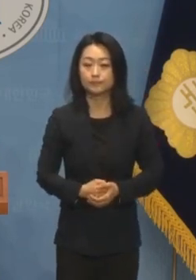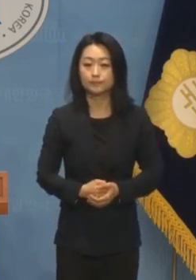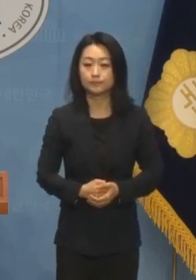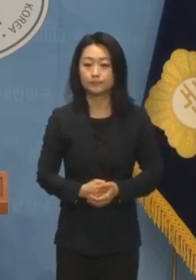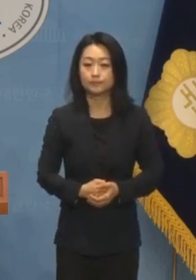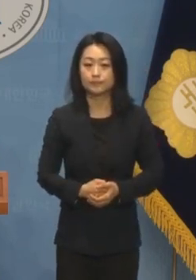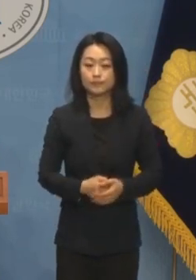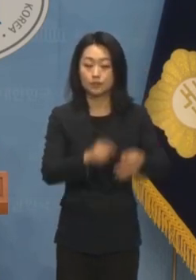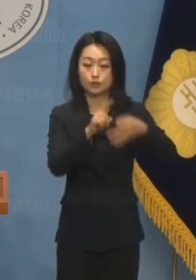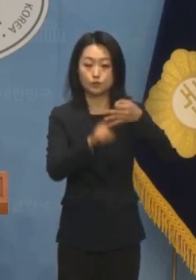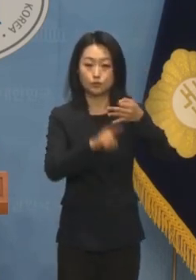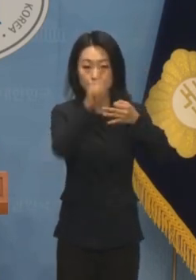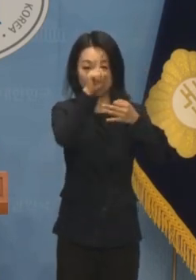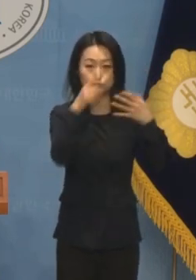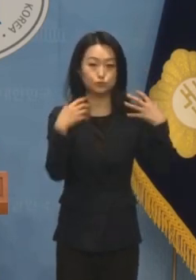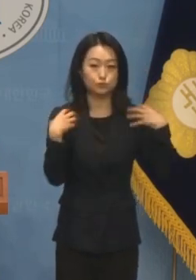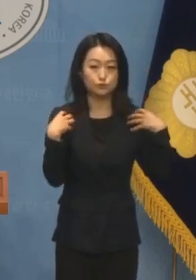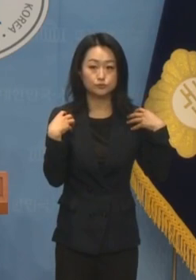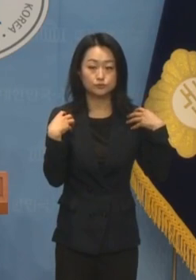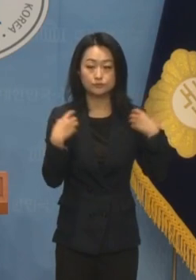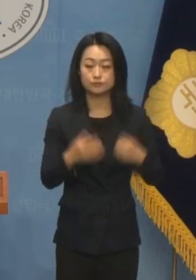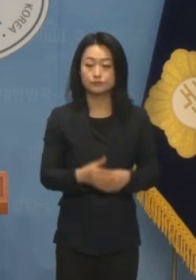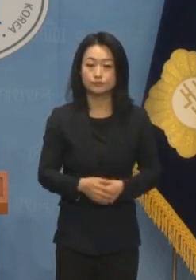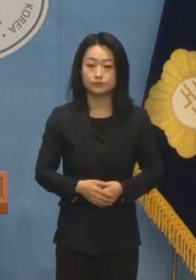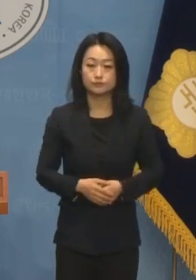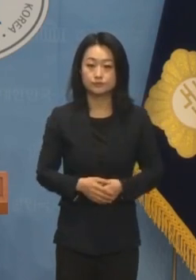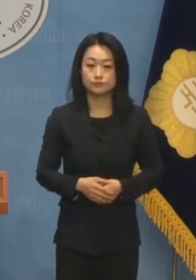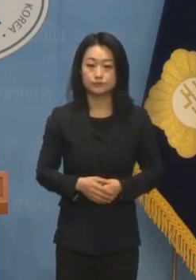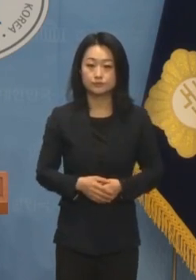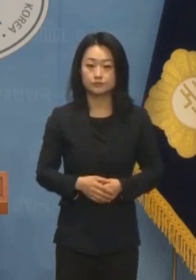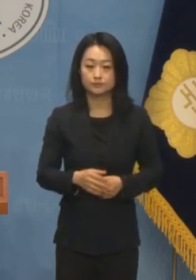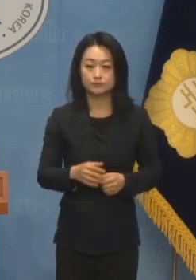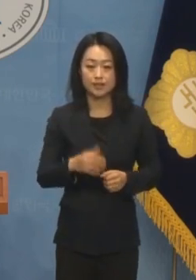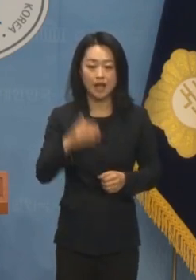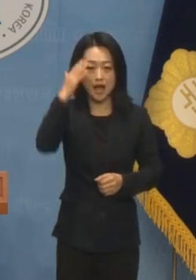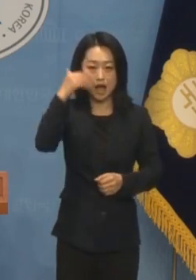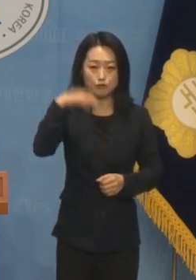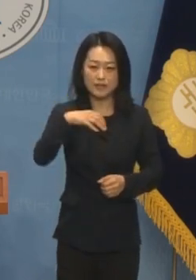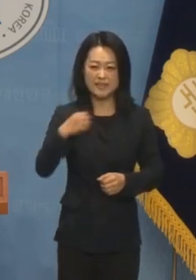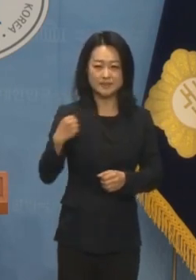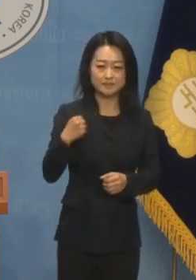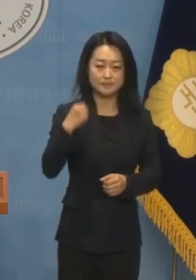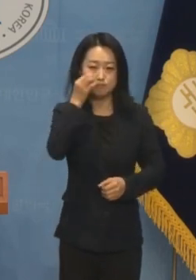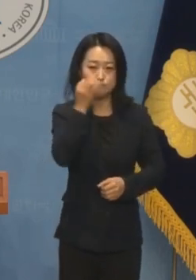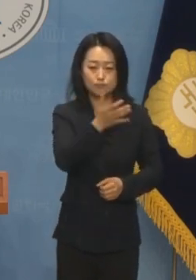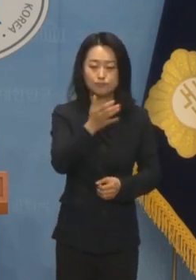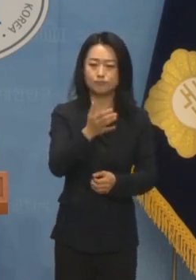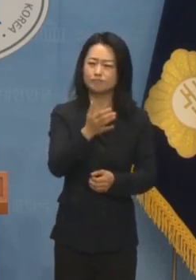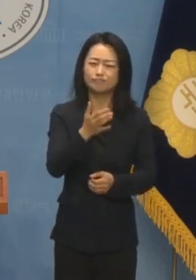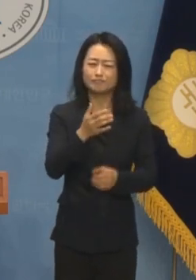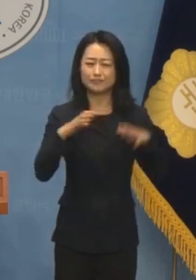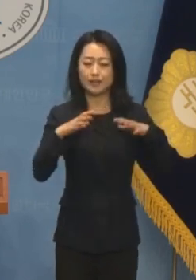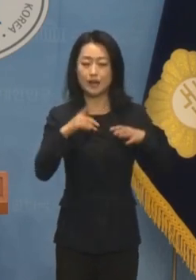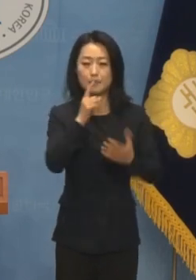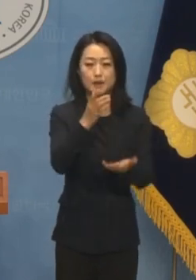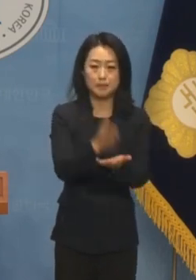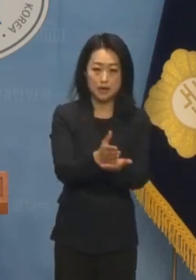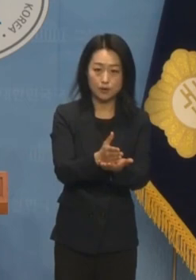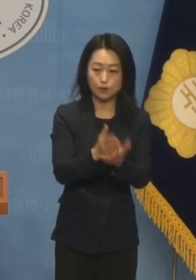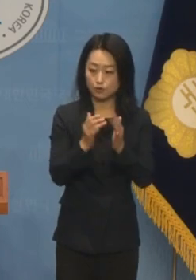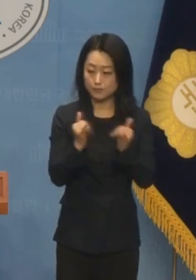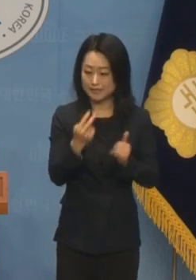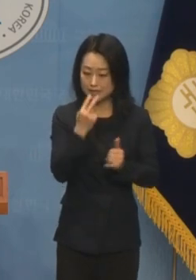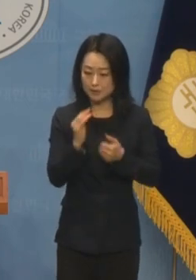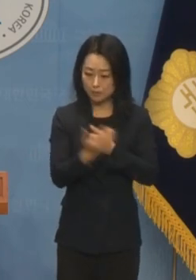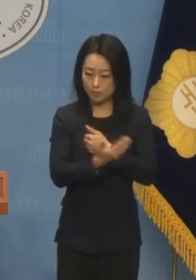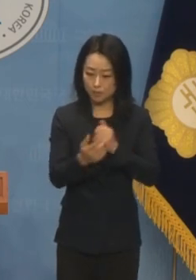아울러 윤석열 정부는 불필요한 힘자랑식 대응을 중단하고 국민의 생명과 안전을 지키기